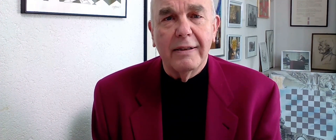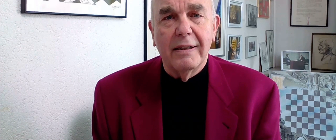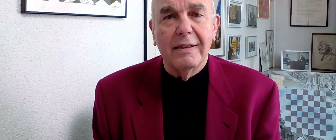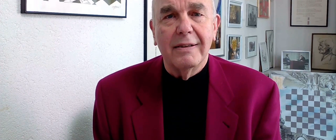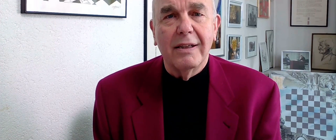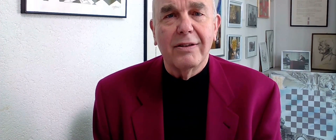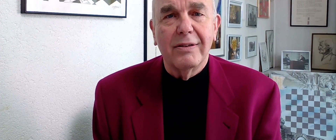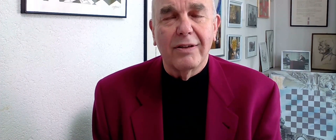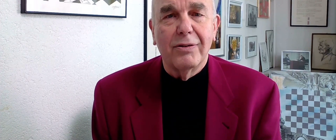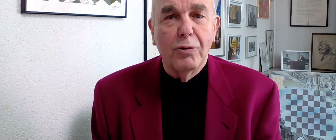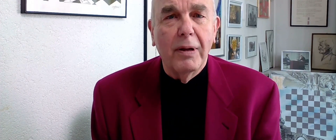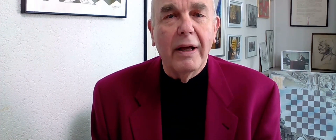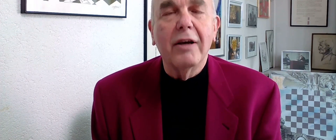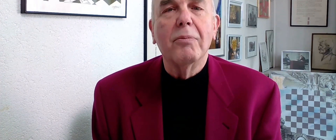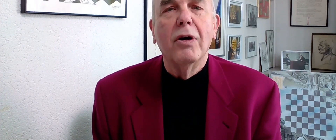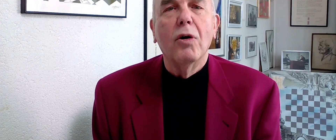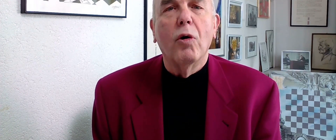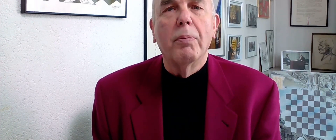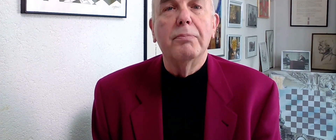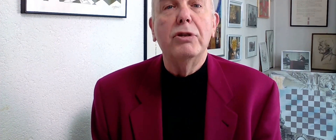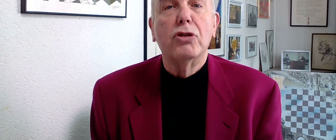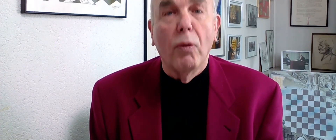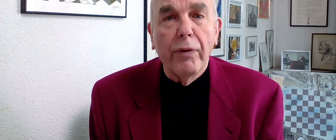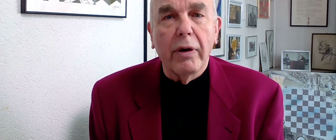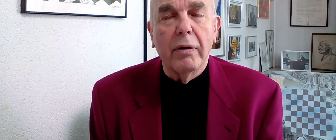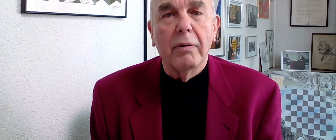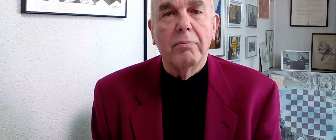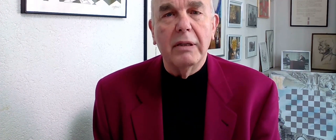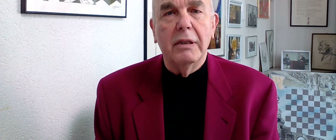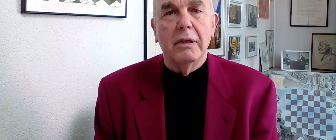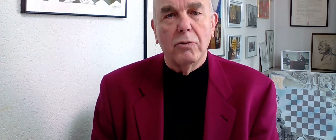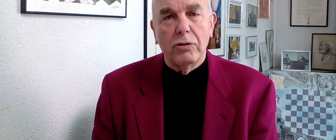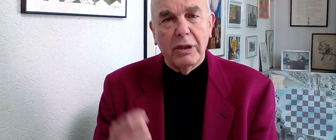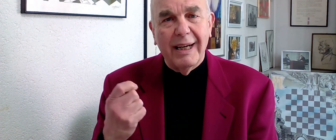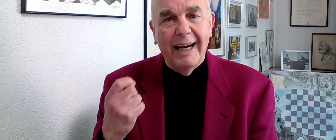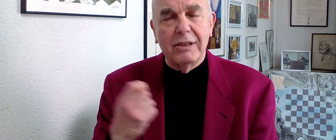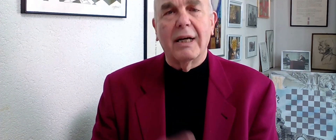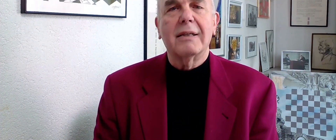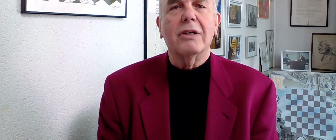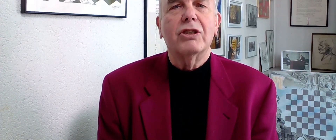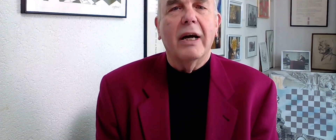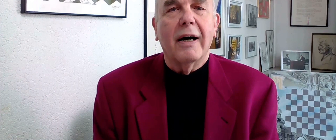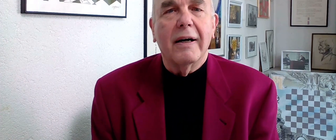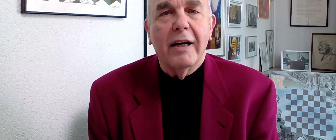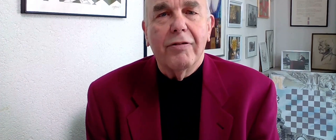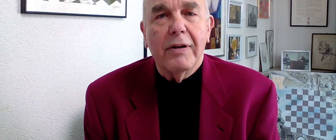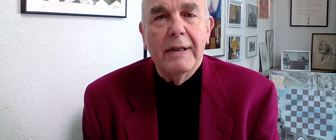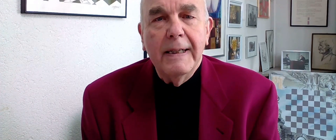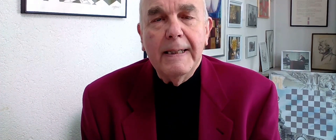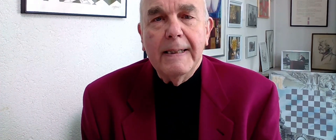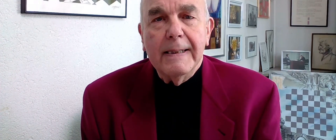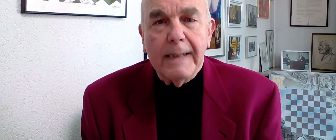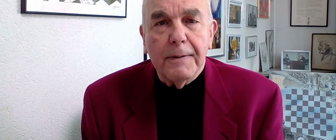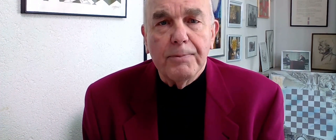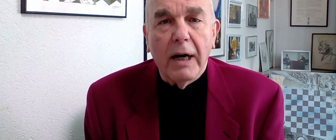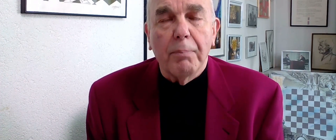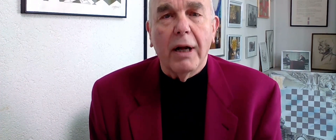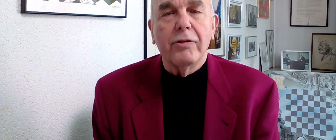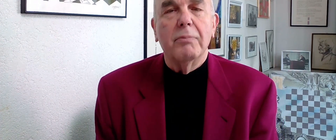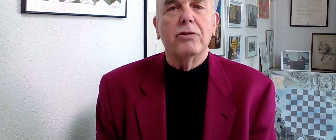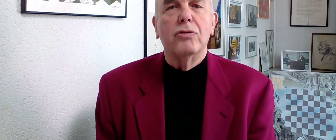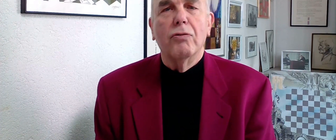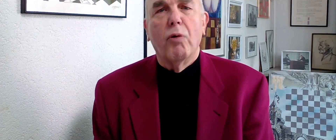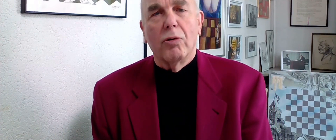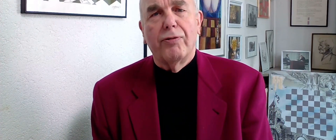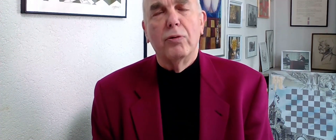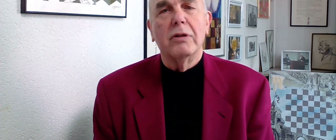jaar dat jubileum op een bijzondere manier nog eens een keer extra cachet gaan geven. Nou, we gaan praten